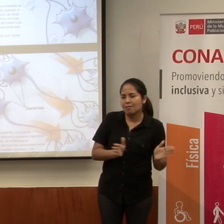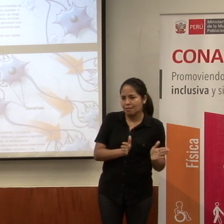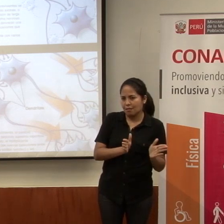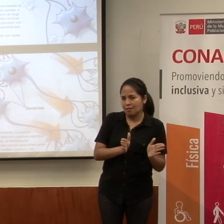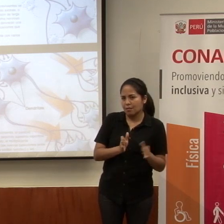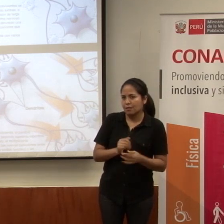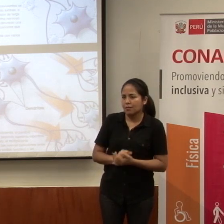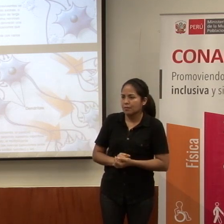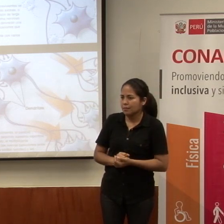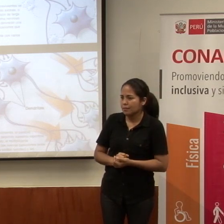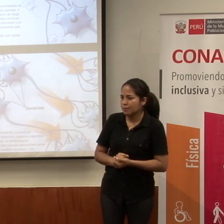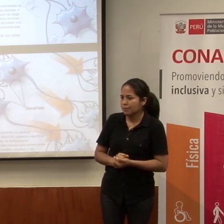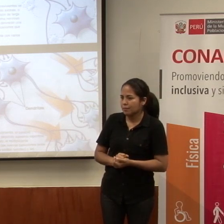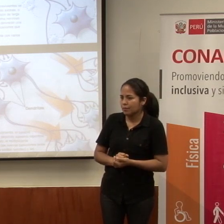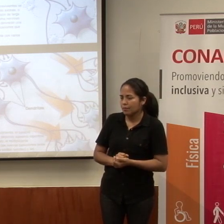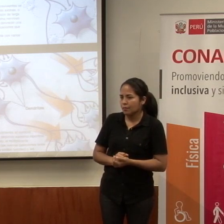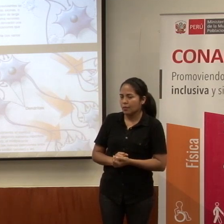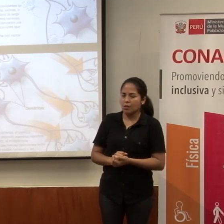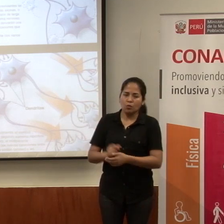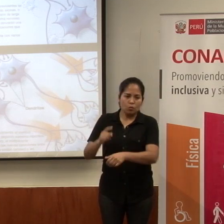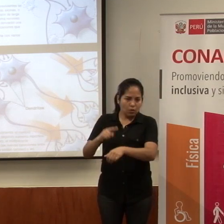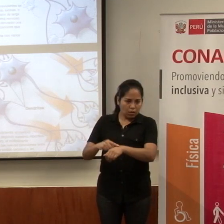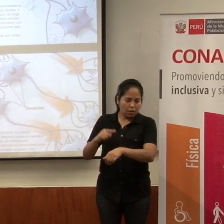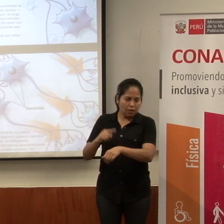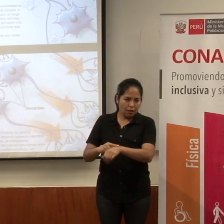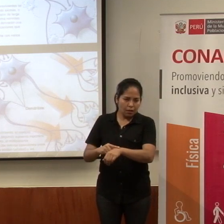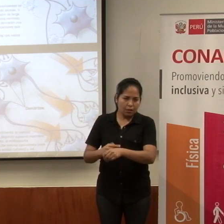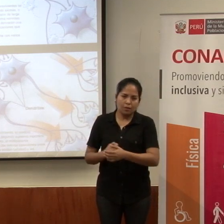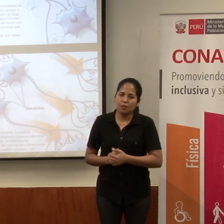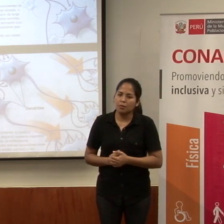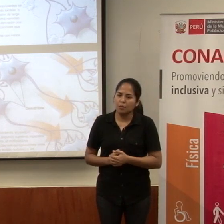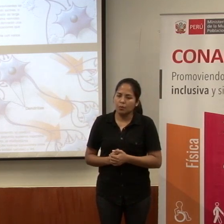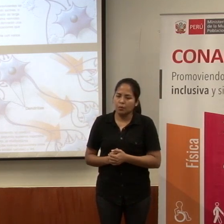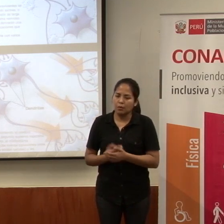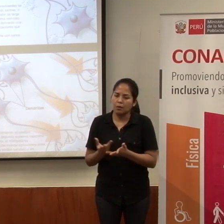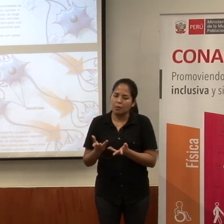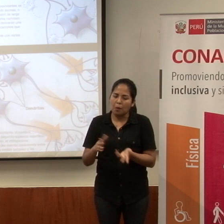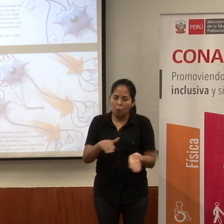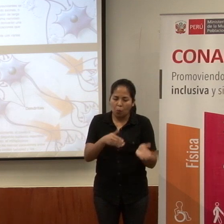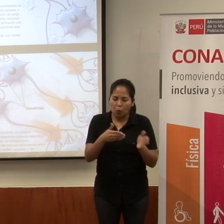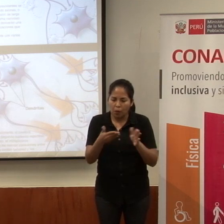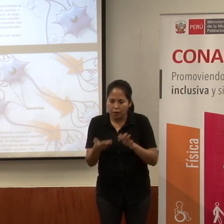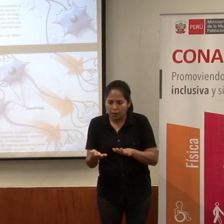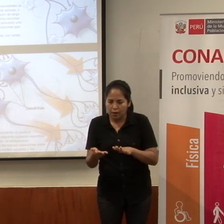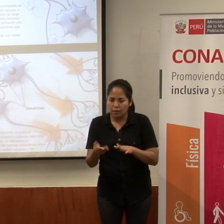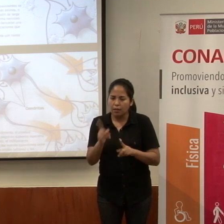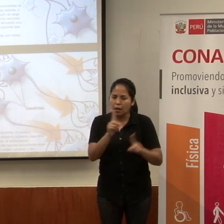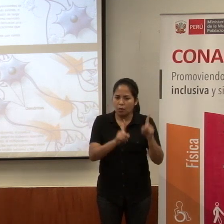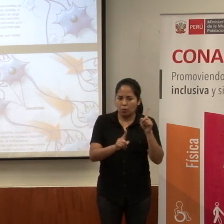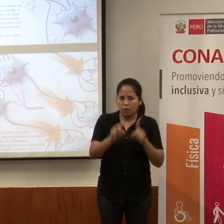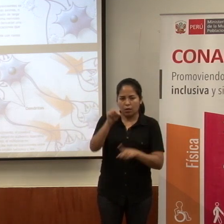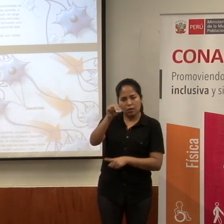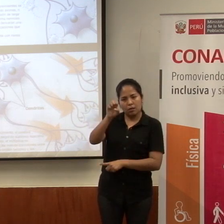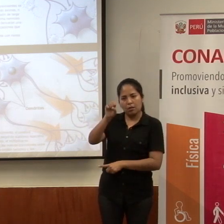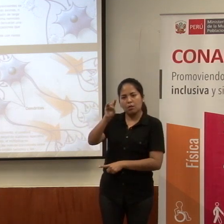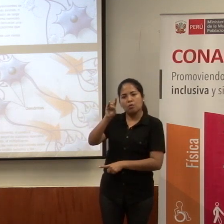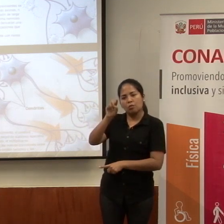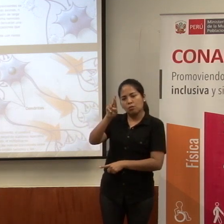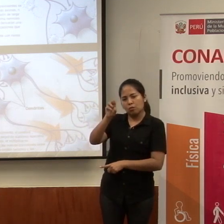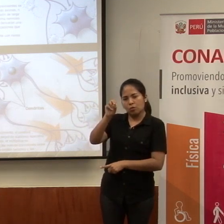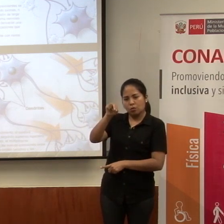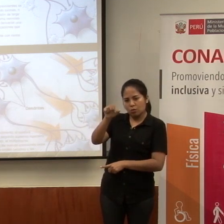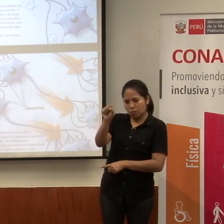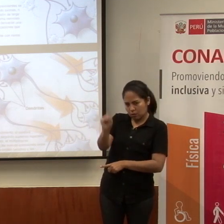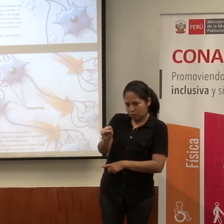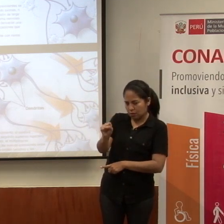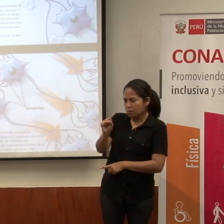neuronal. Entonces hay un proceso que se llama de muerte o aptosis neuronal que ocurre en esta etapa de la vida, que es un